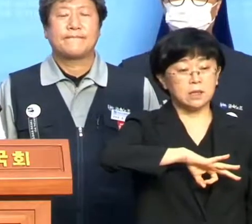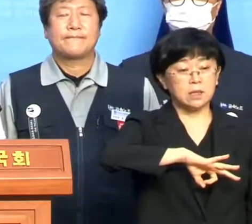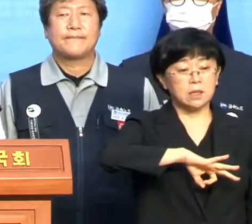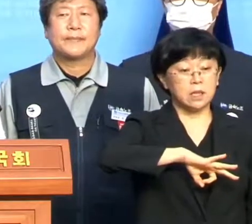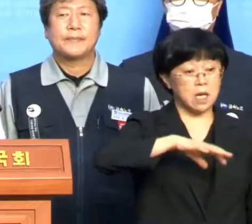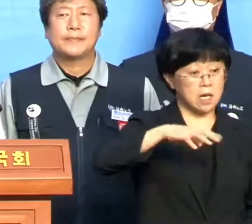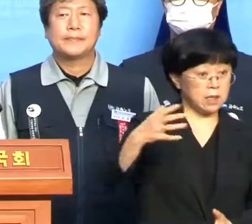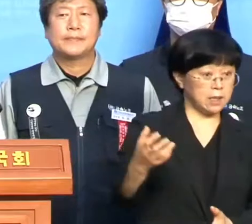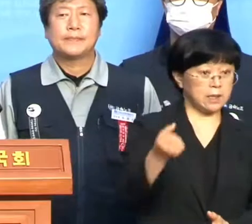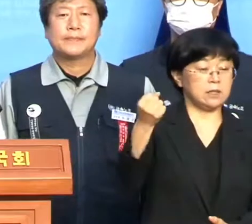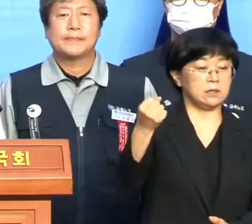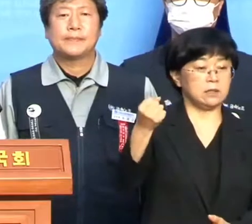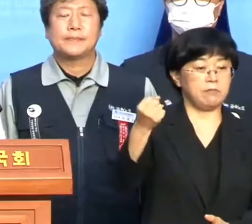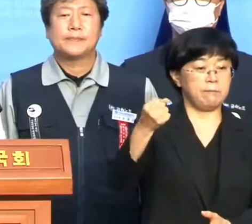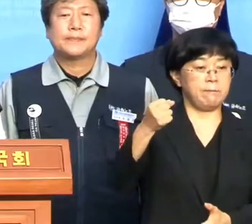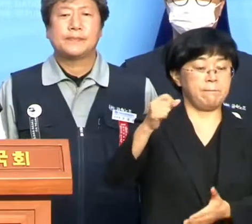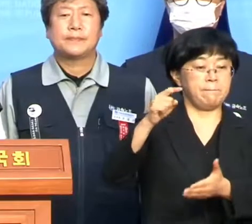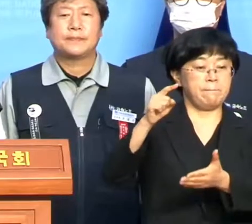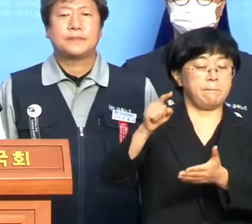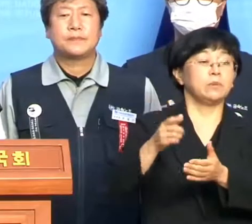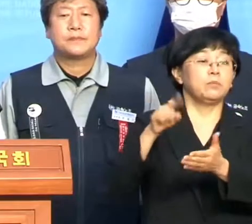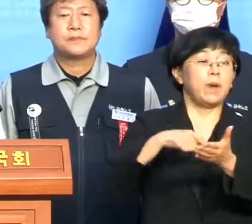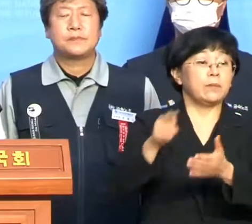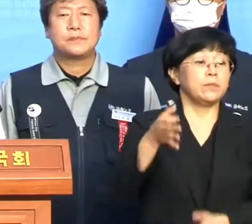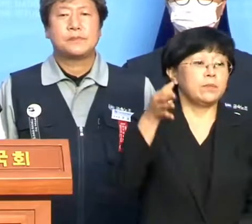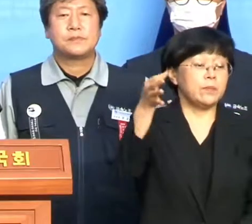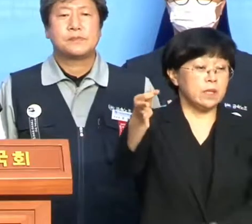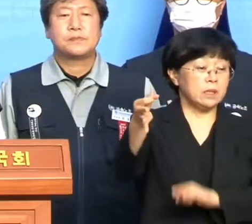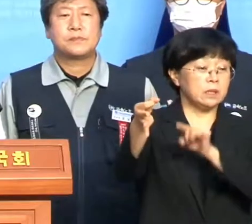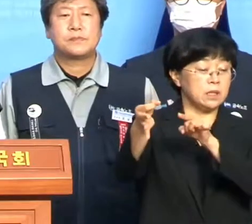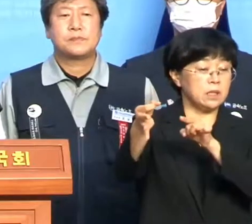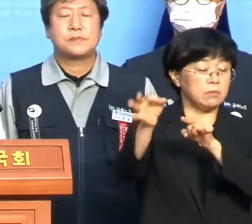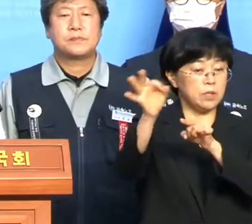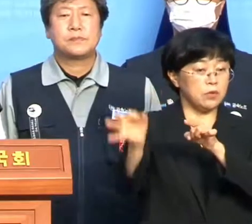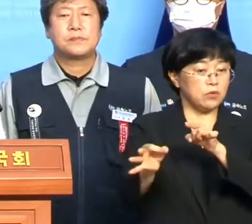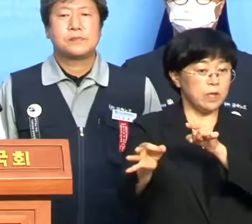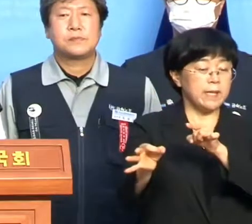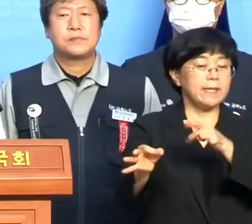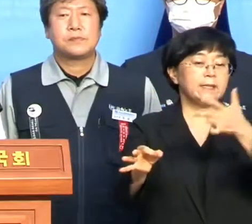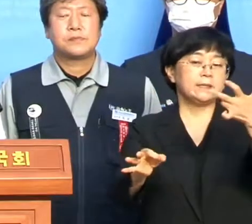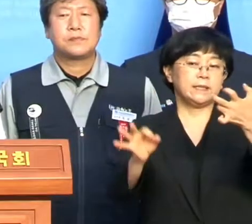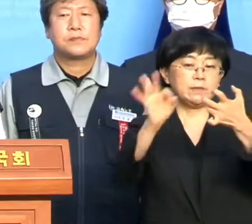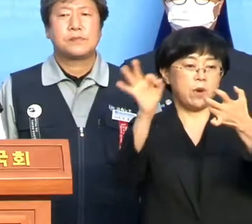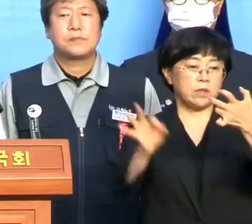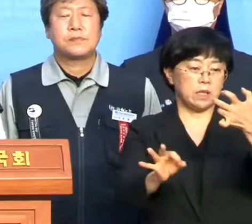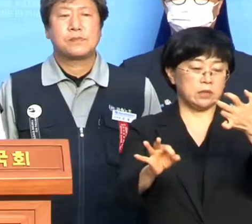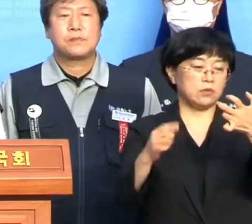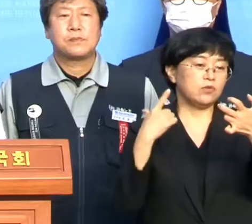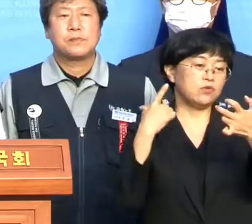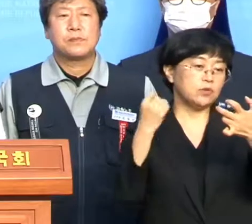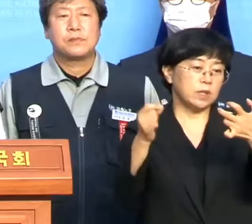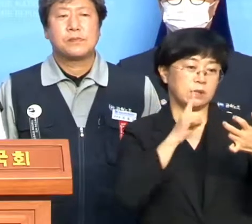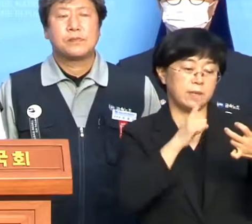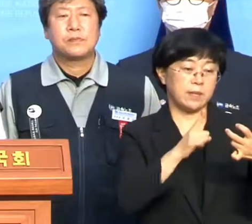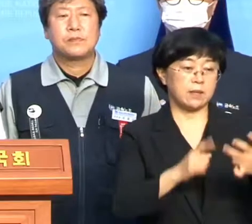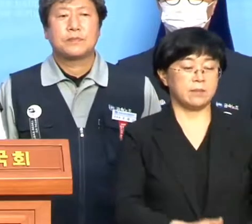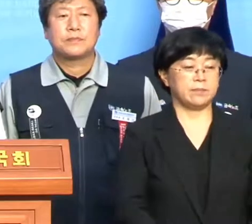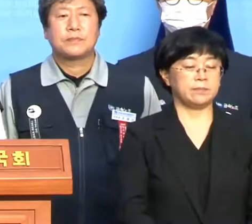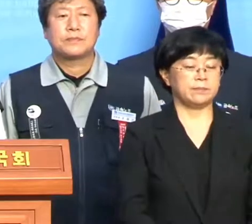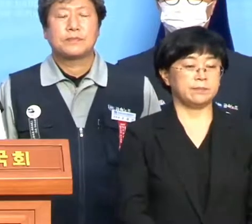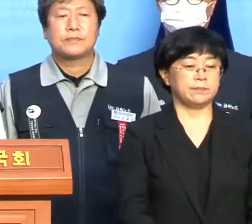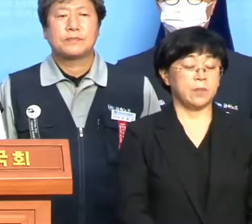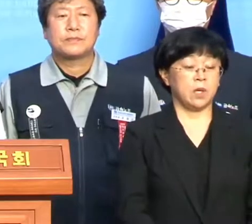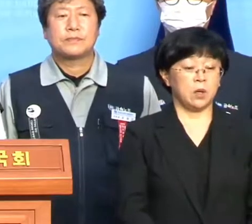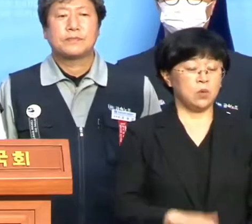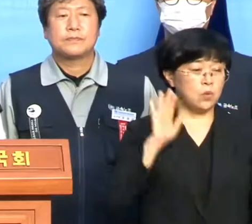차지하는 배당금의 비율인 배당 승냥을 70% 이상으로 유지하겠다고 합니다 이는